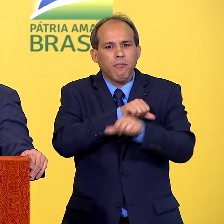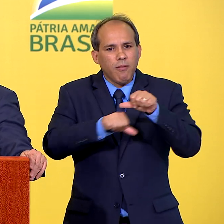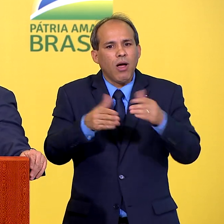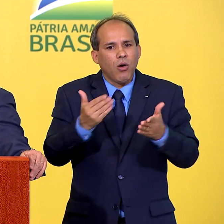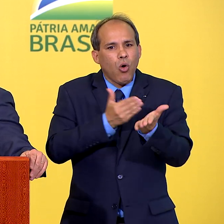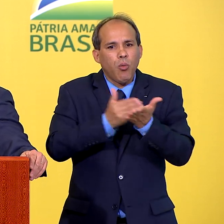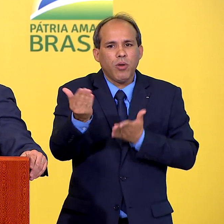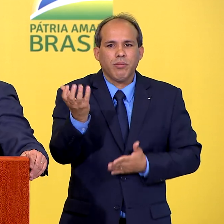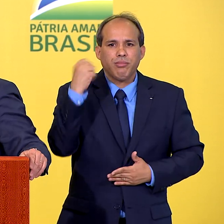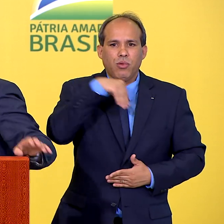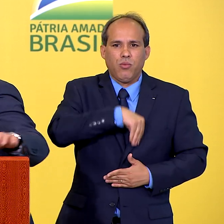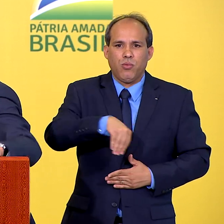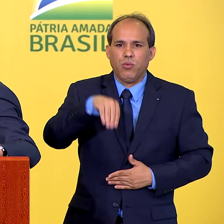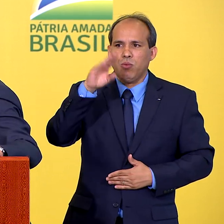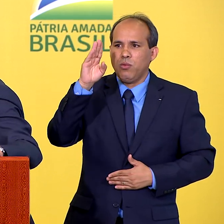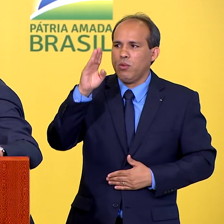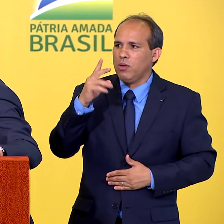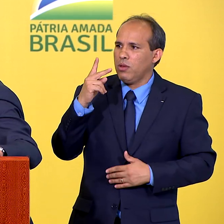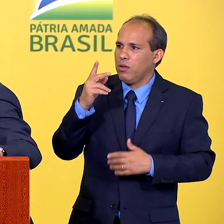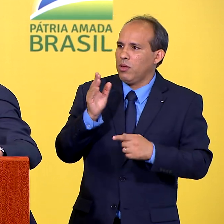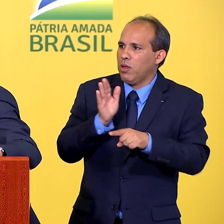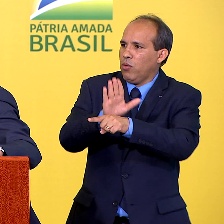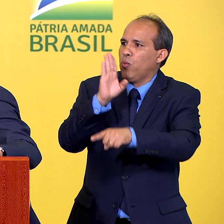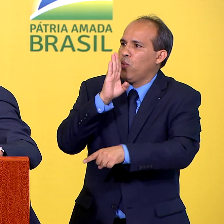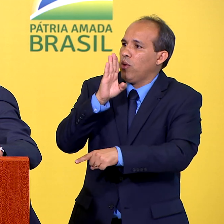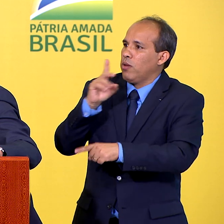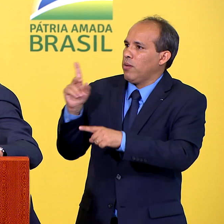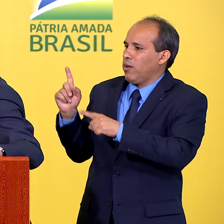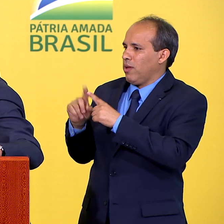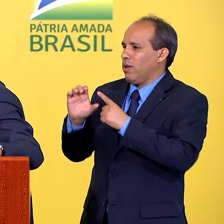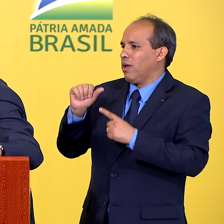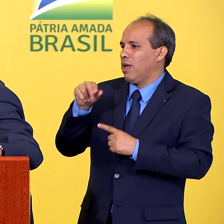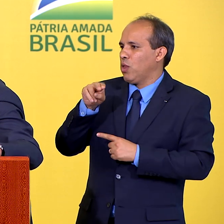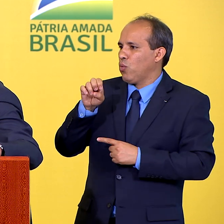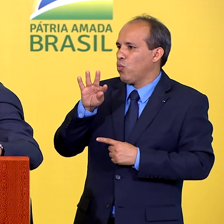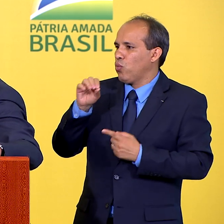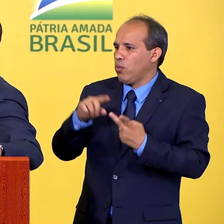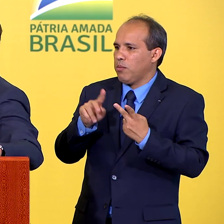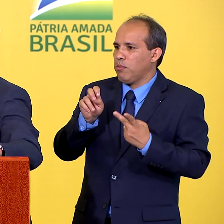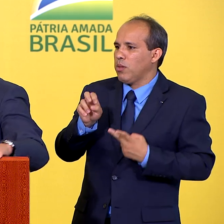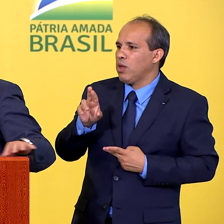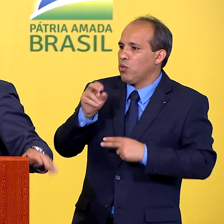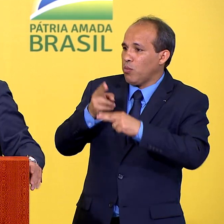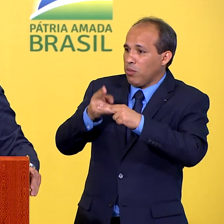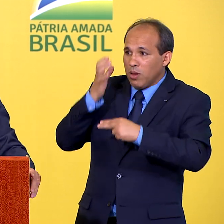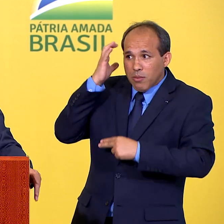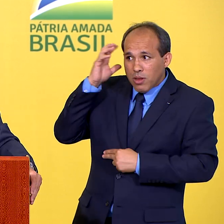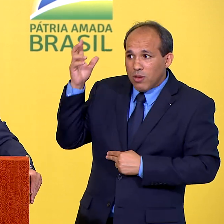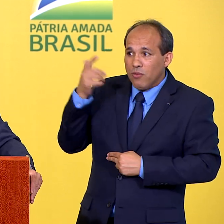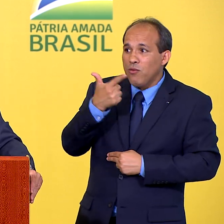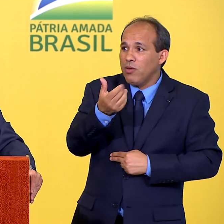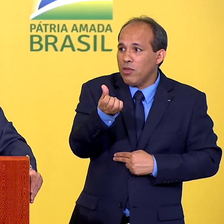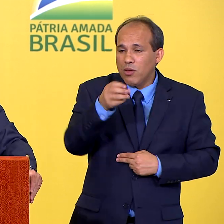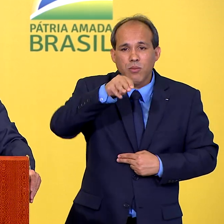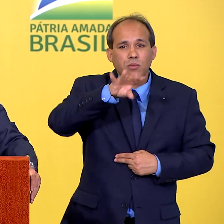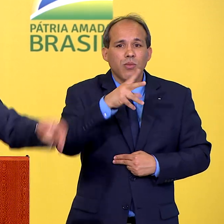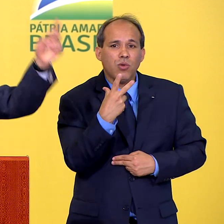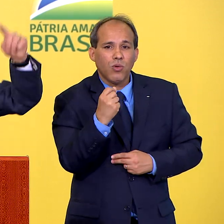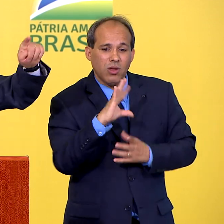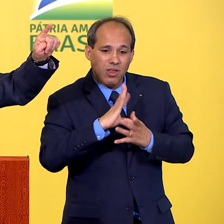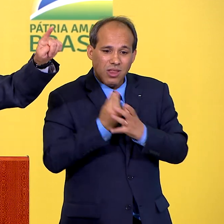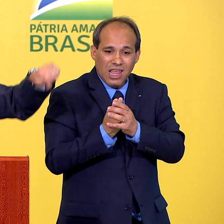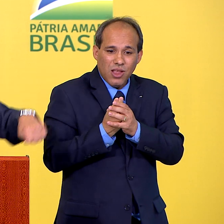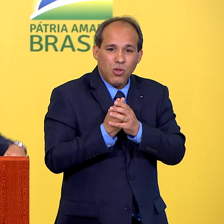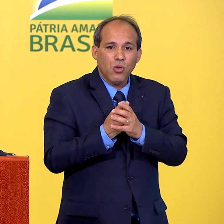aqui ao Canuto e ao Pedro, aqueles 26 milhões que se somam e